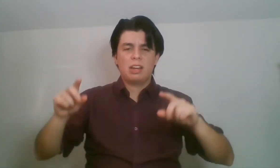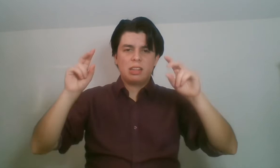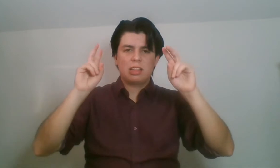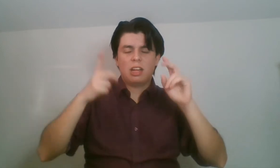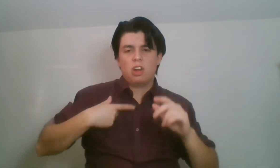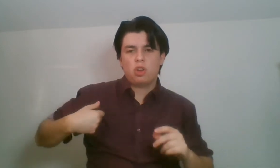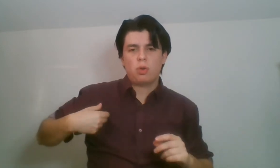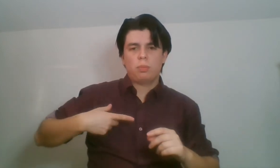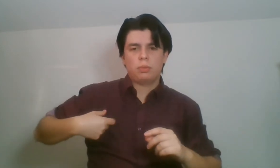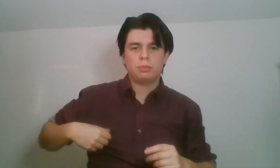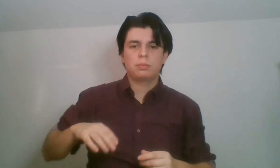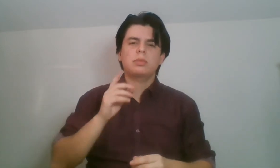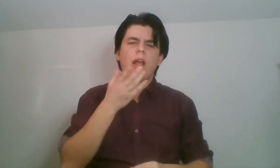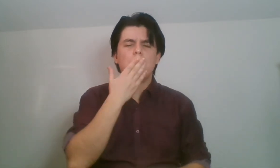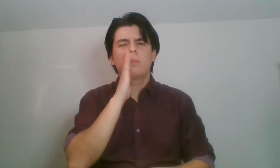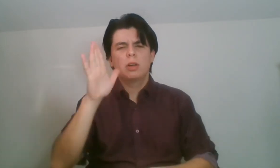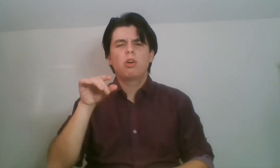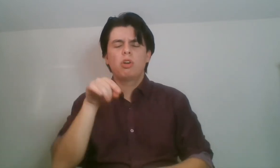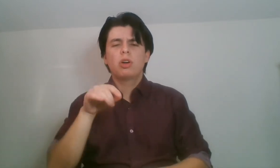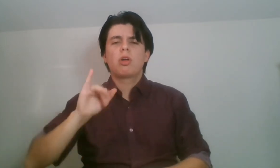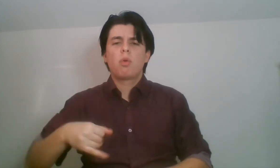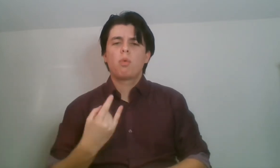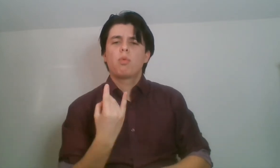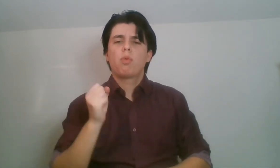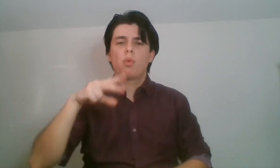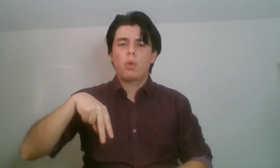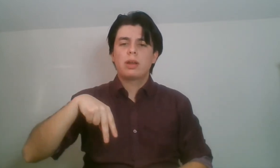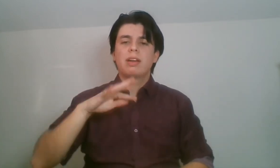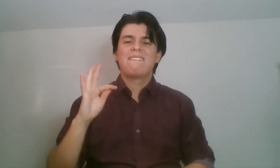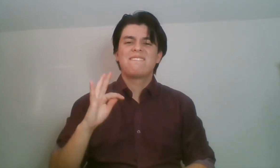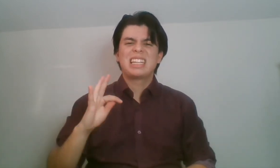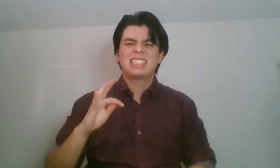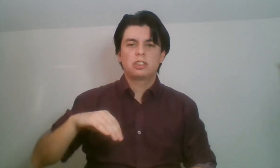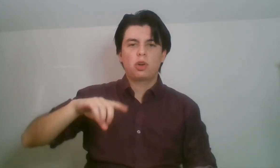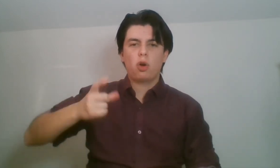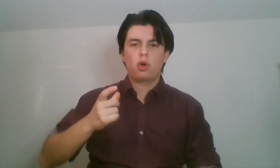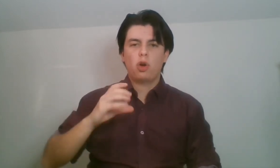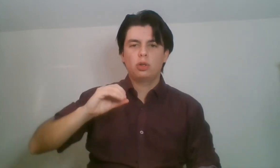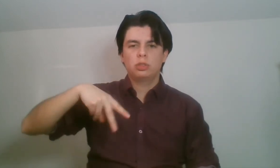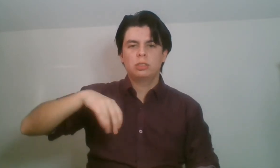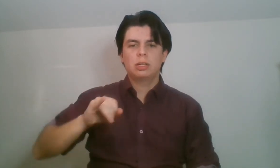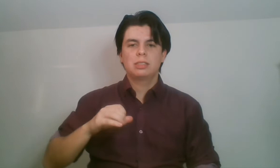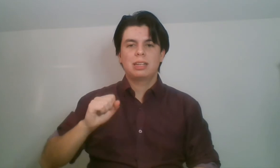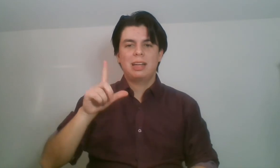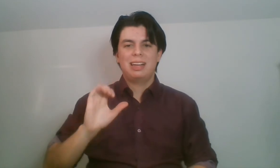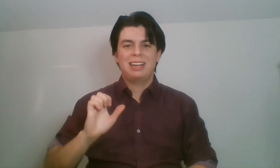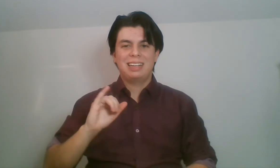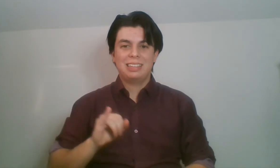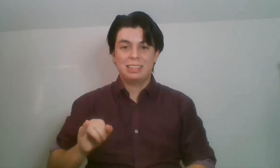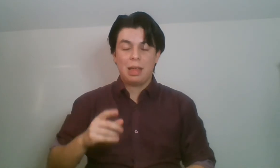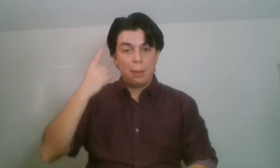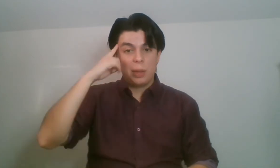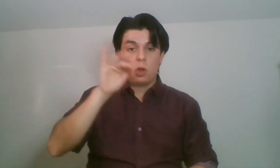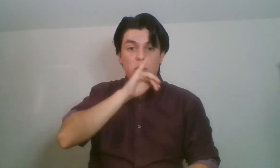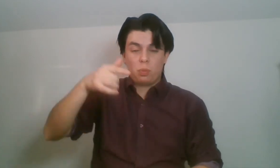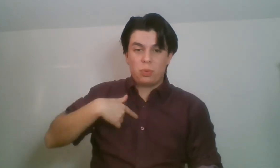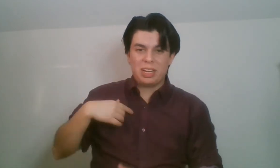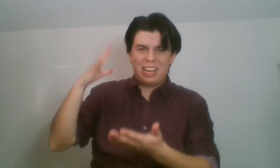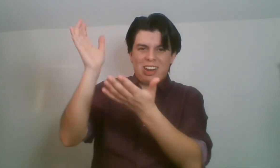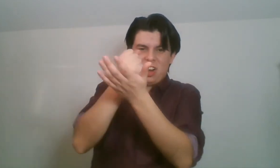y arrendatarios acordaron poner en discusión diferentes nombres, siendo el más acogido el de Juan Francisco González. Pero al